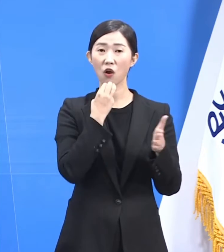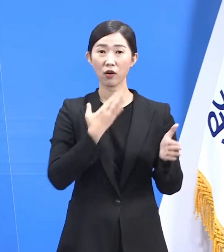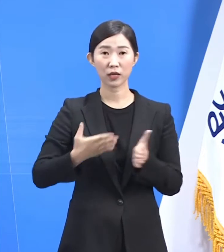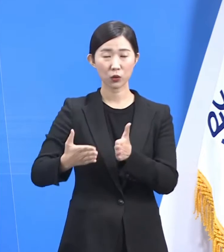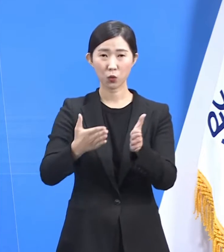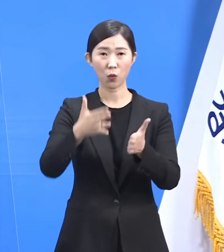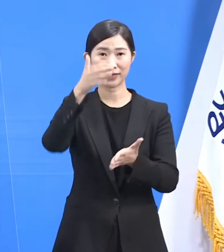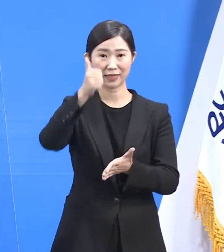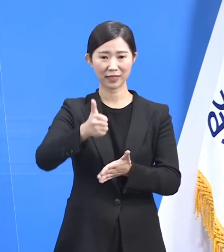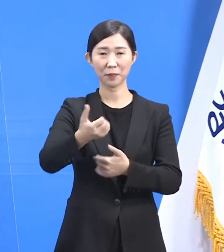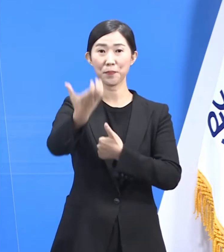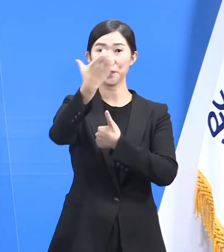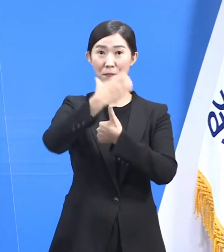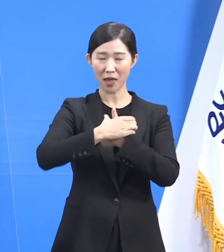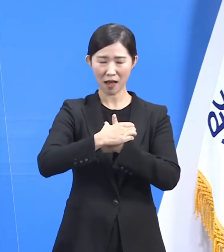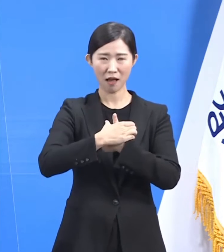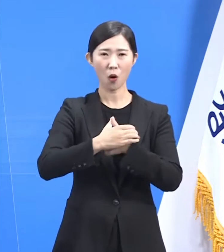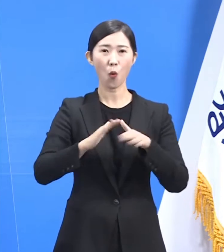지